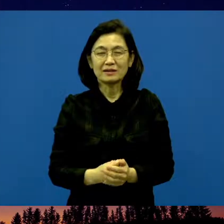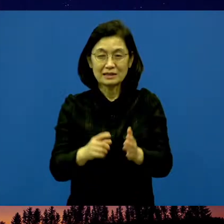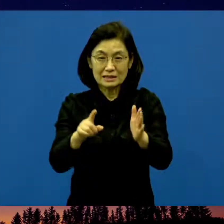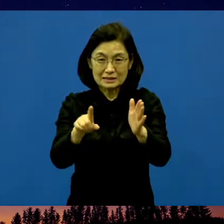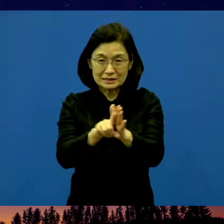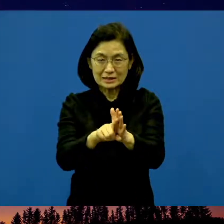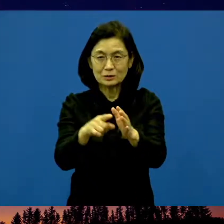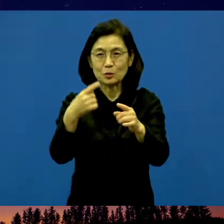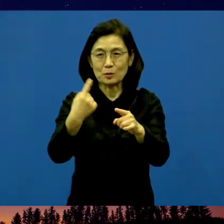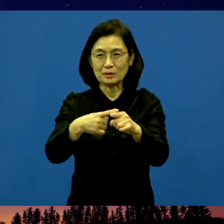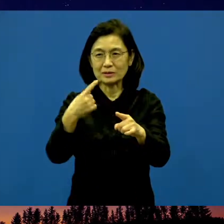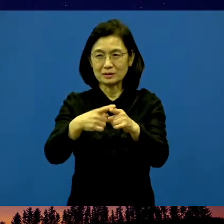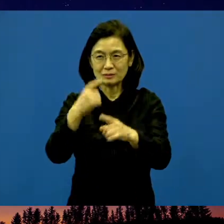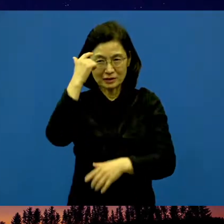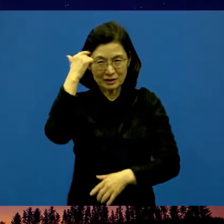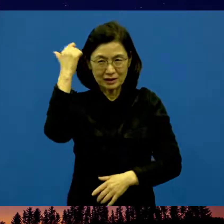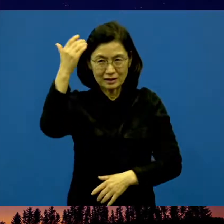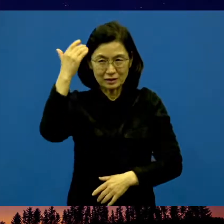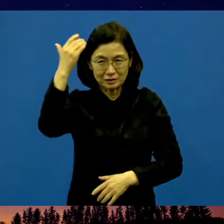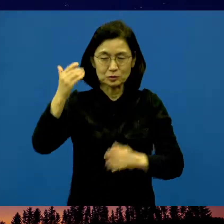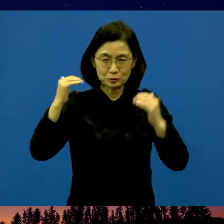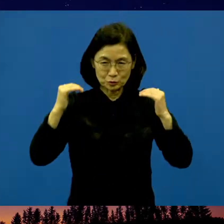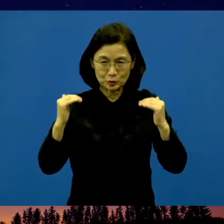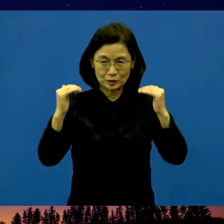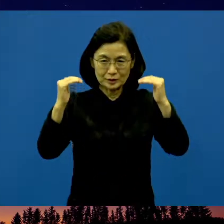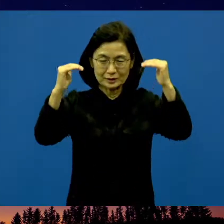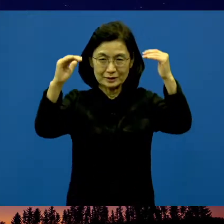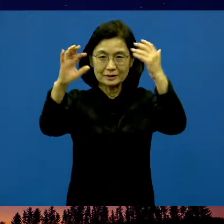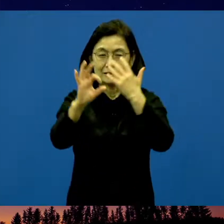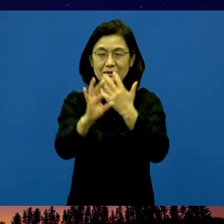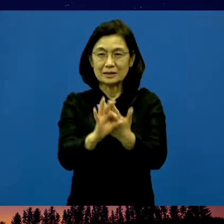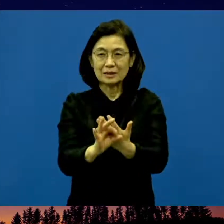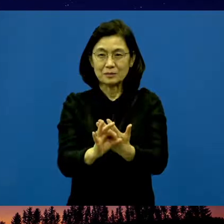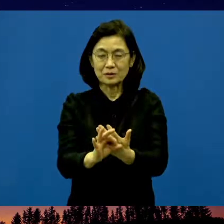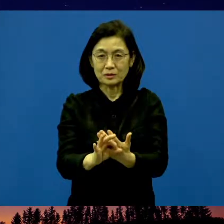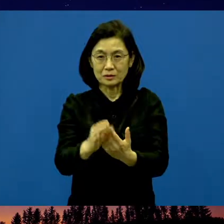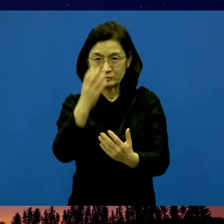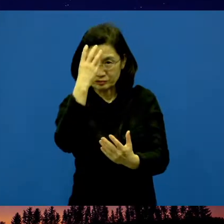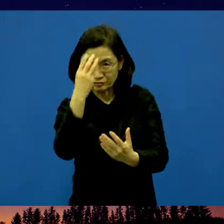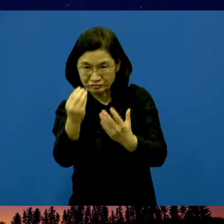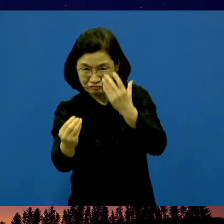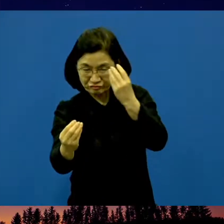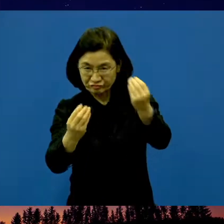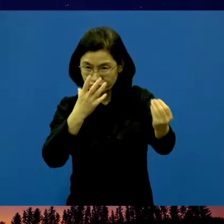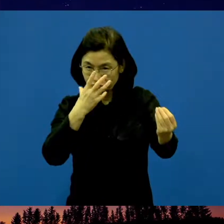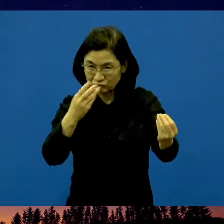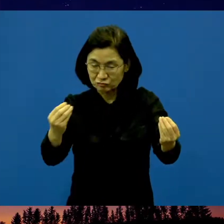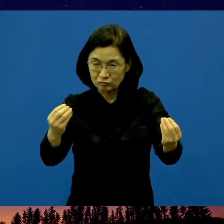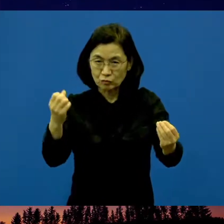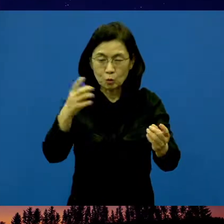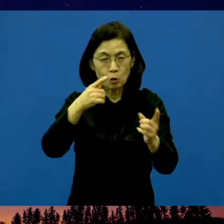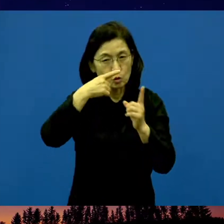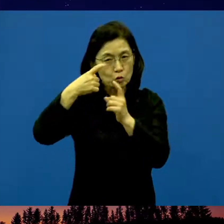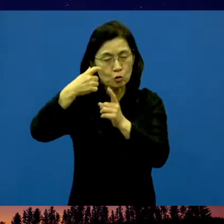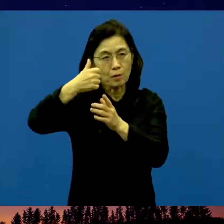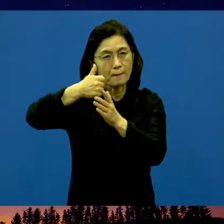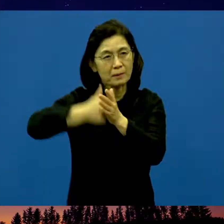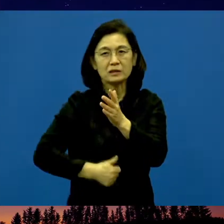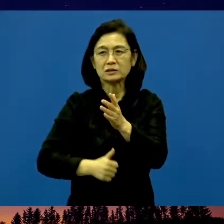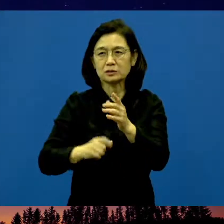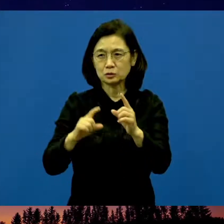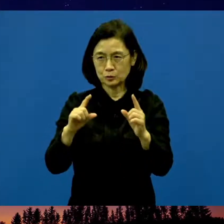다른 세계가 보이죠. 자유로움이 있습니다. 이전에 걸려 넘어지던 것들이 넘어지지 않고